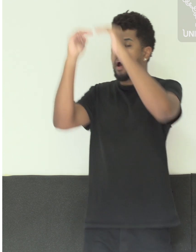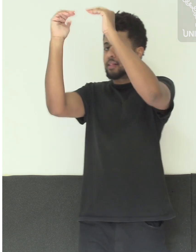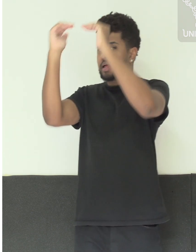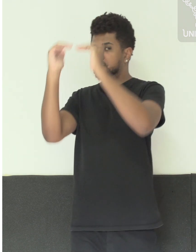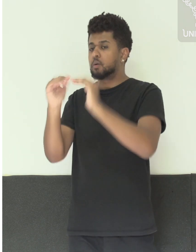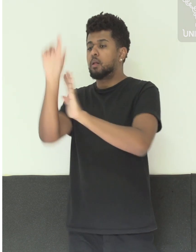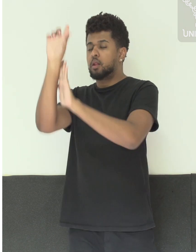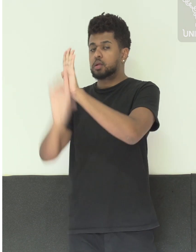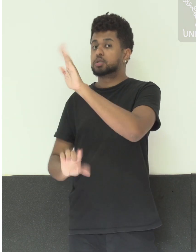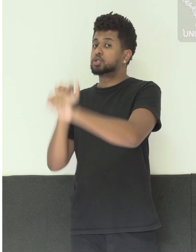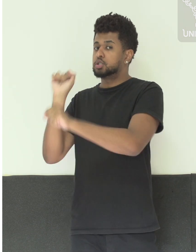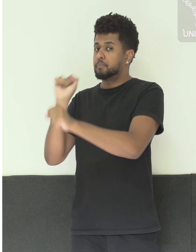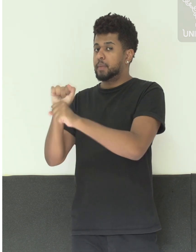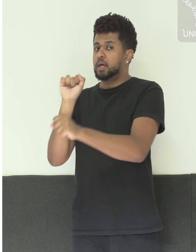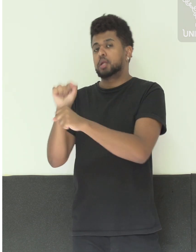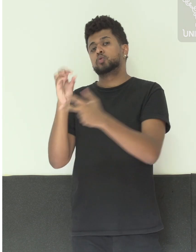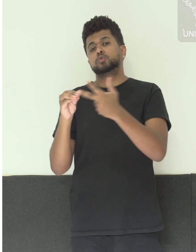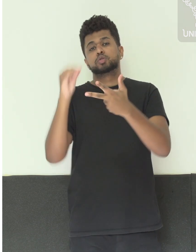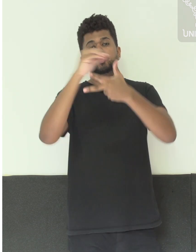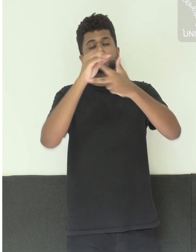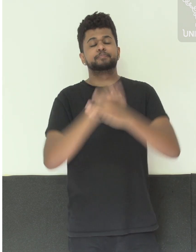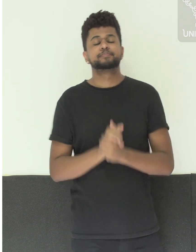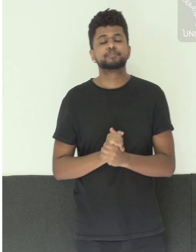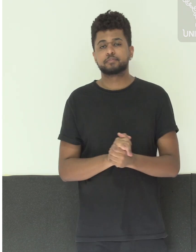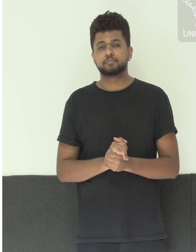classificação em lista de espera do SISU.